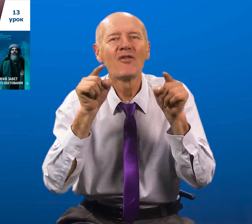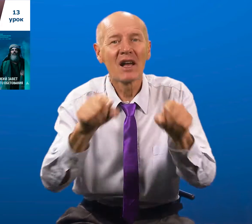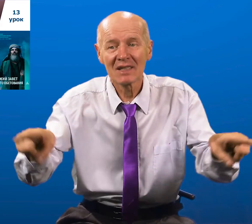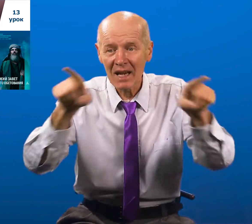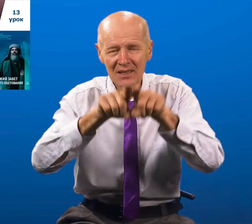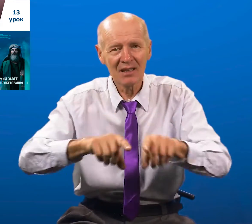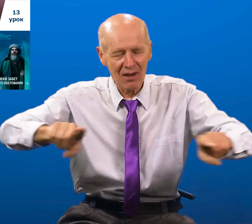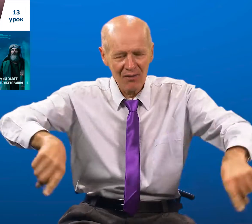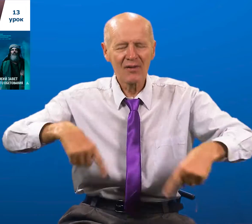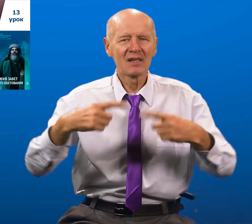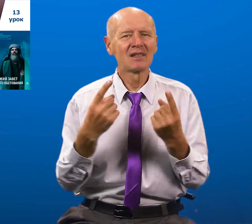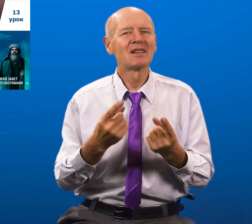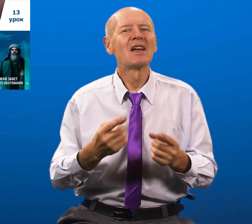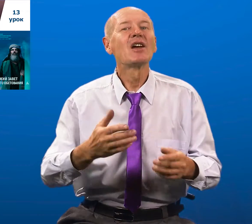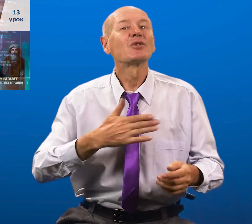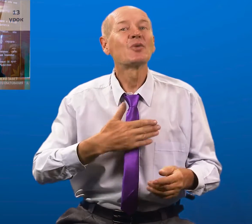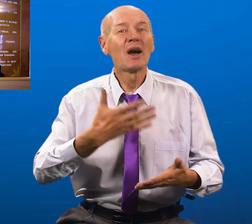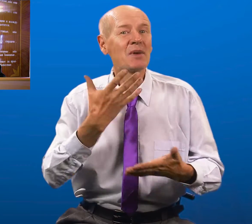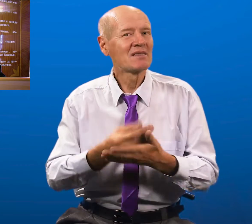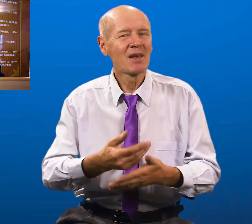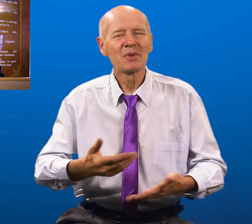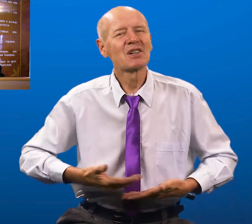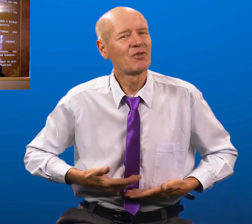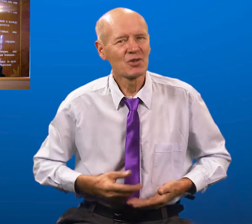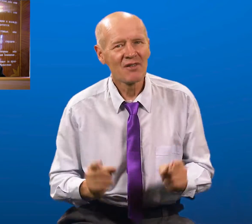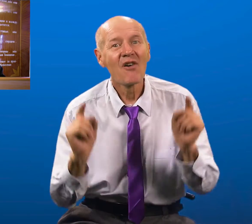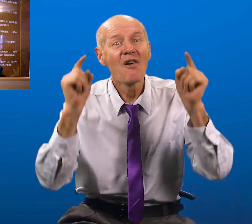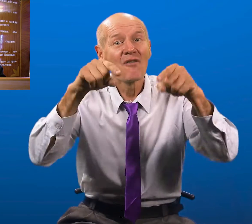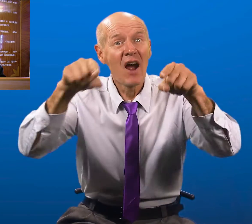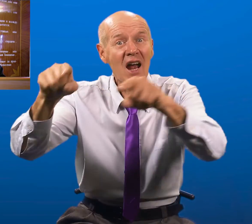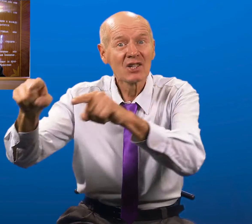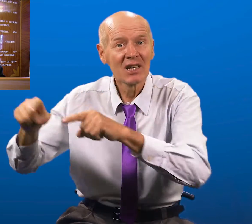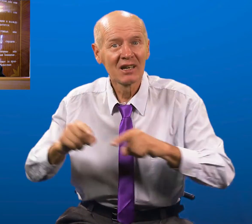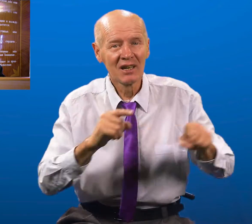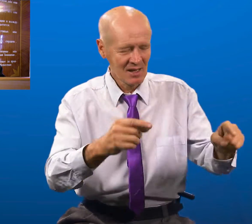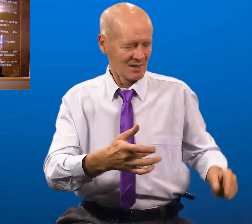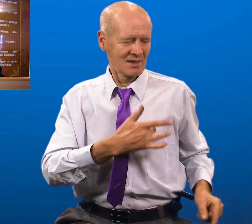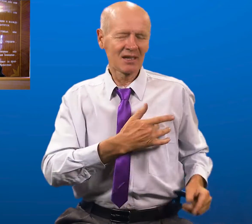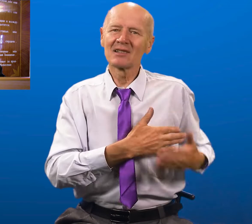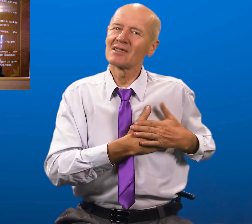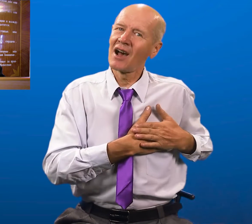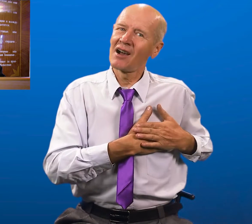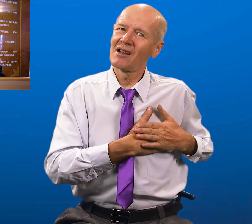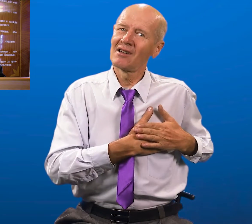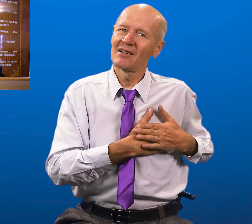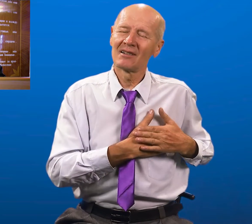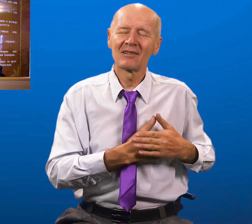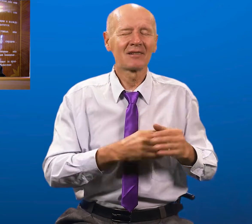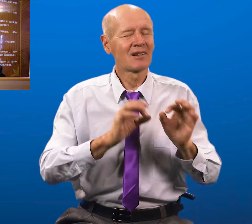своим, живущим в вас». Это послание апостола Павла в Рим, 8